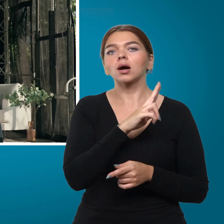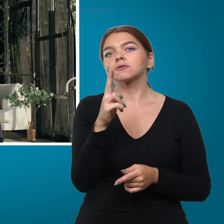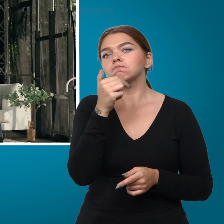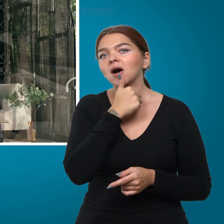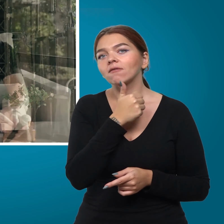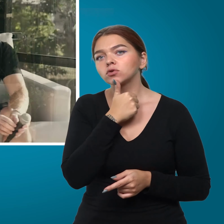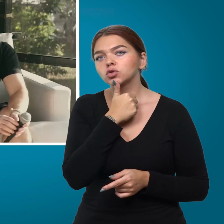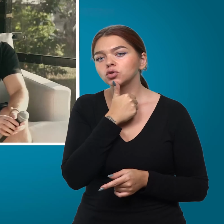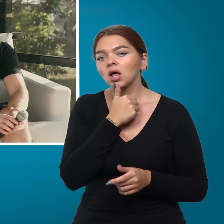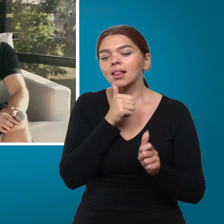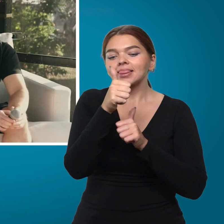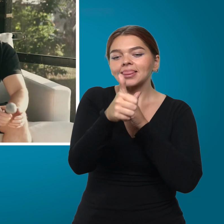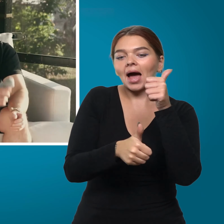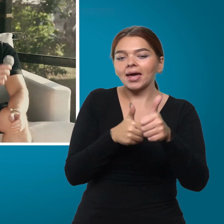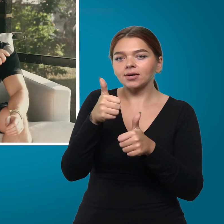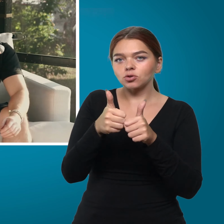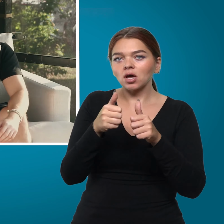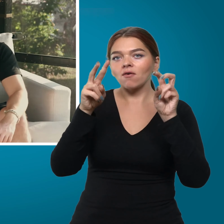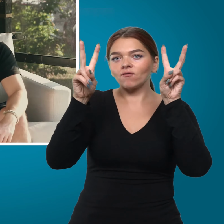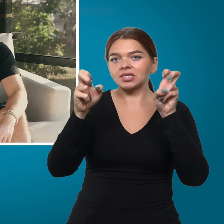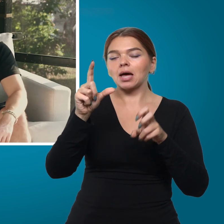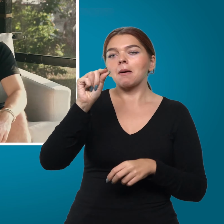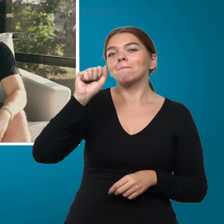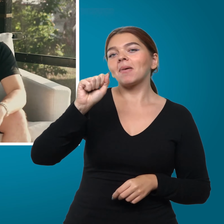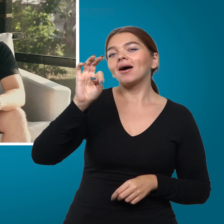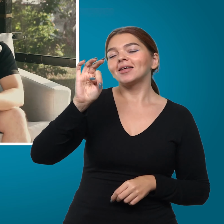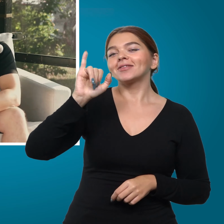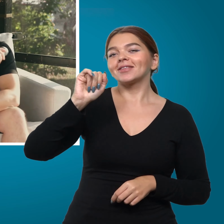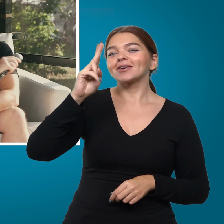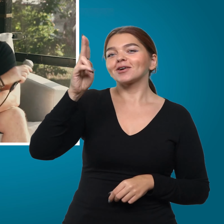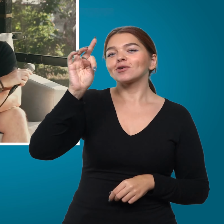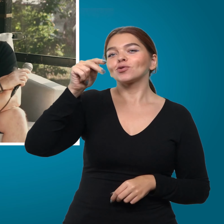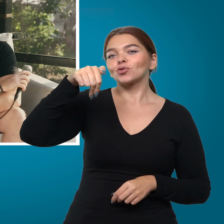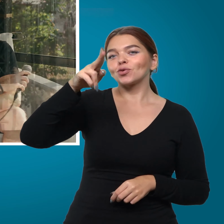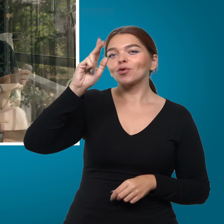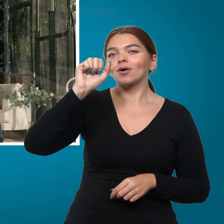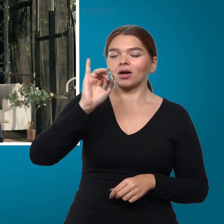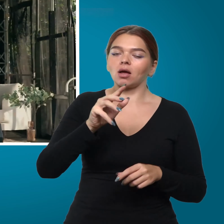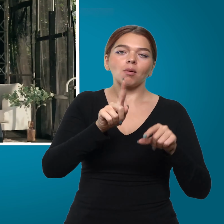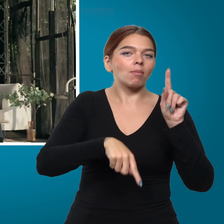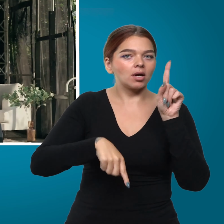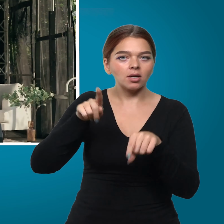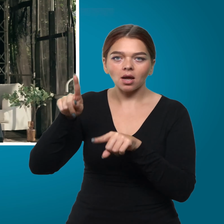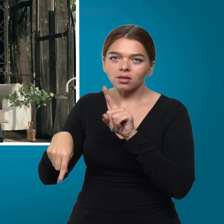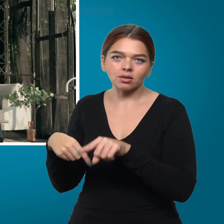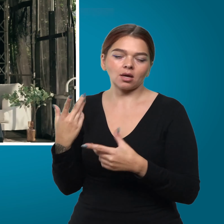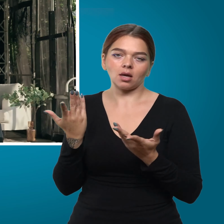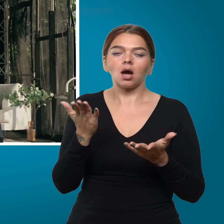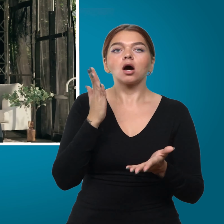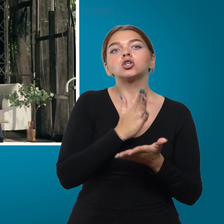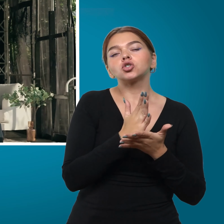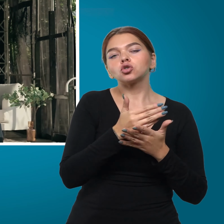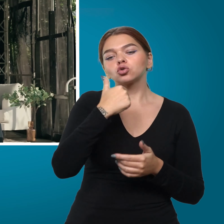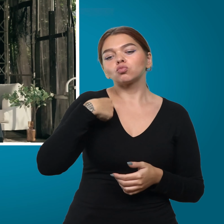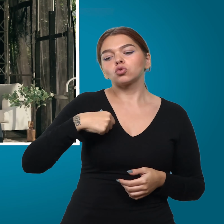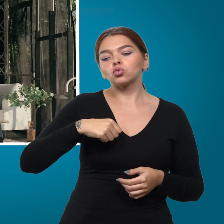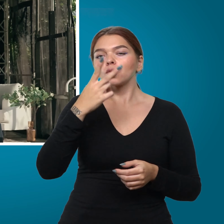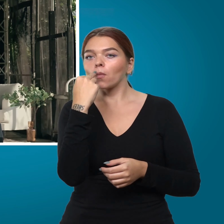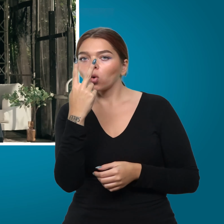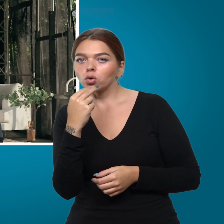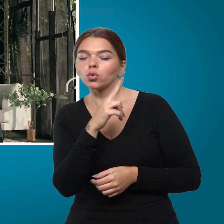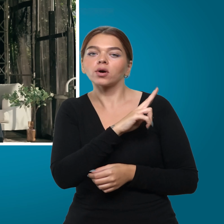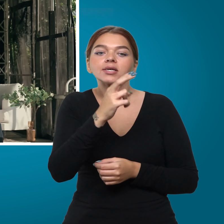normaliai šneka? Esu, bet nėra labai daug paauglių, kurie nevartoja slengo arba anglicizmų, arba